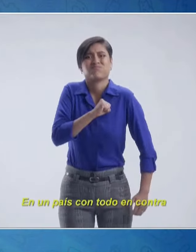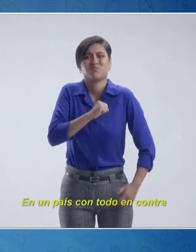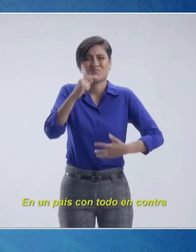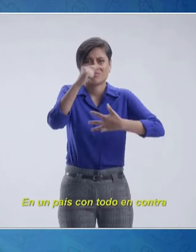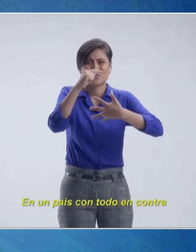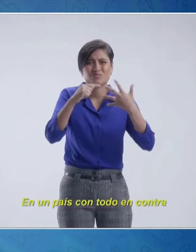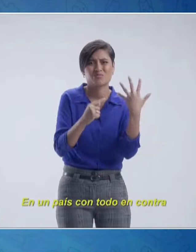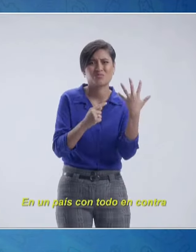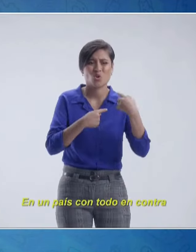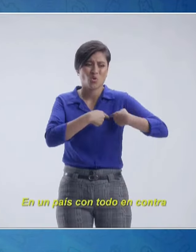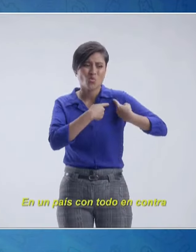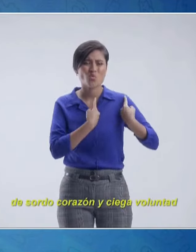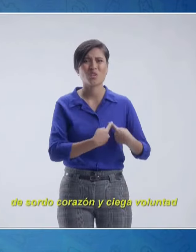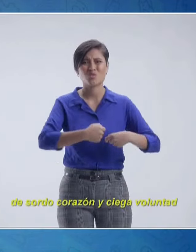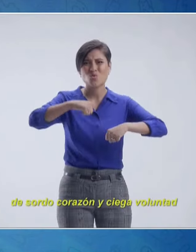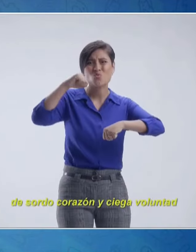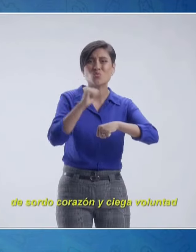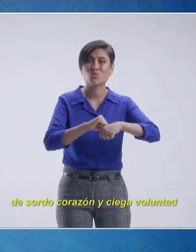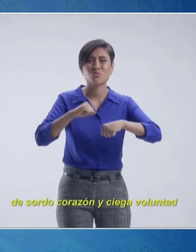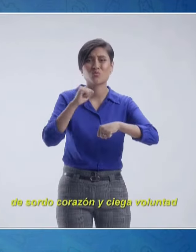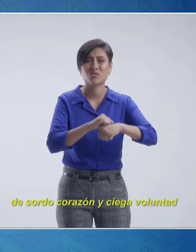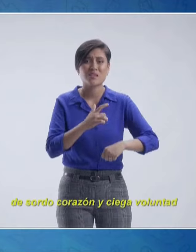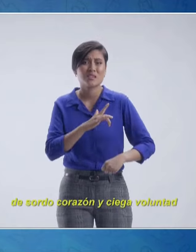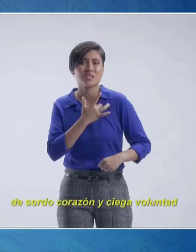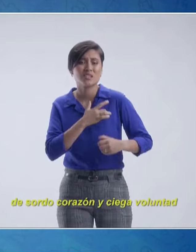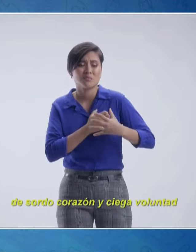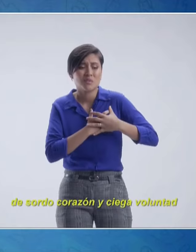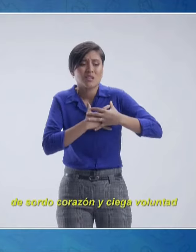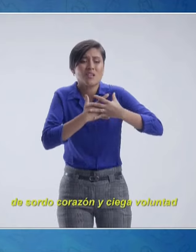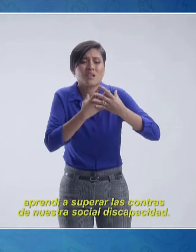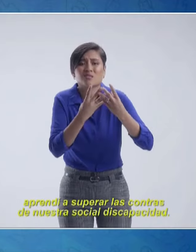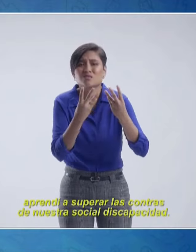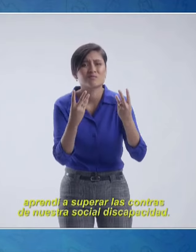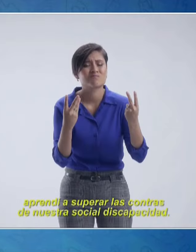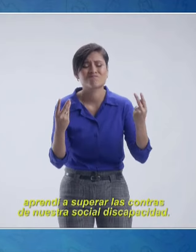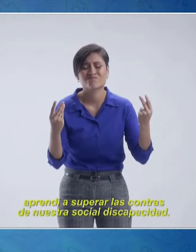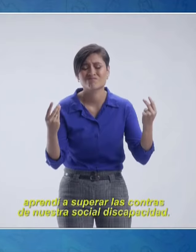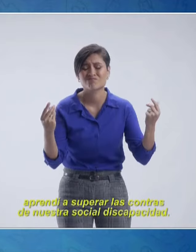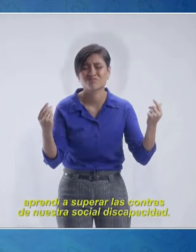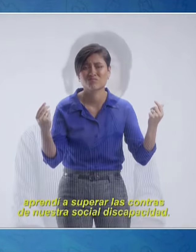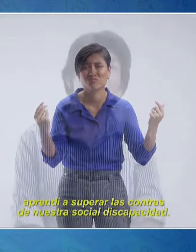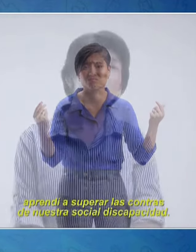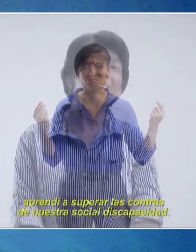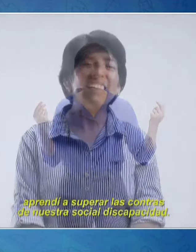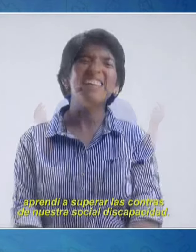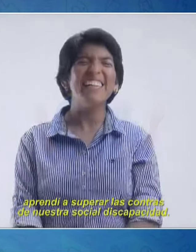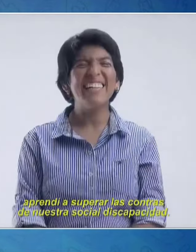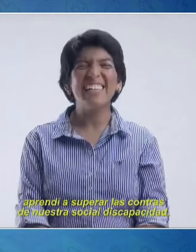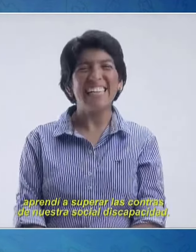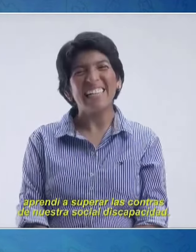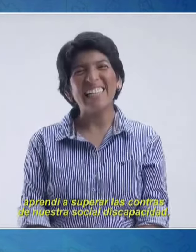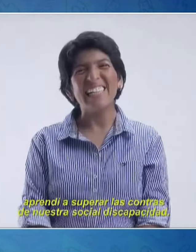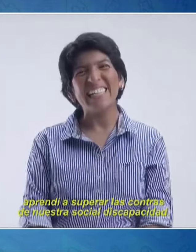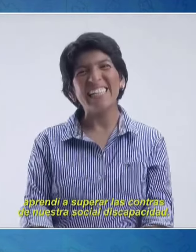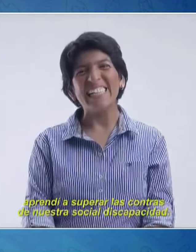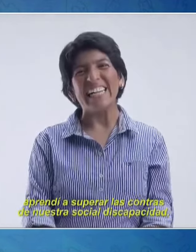transporte, imagínate, una persona con discapacidad severa jamás va a poder acceder a subir a un transporte público. Justamente por esa falta